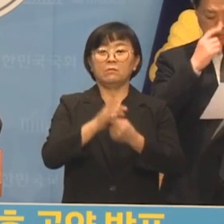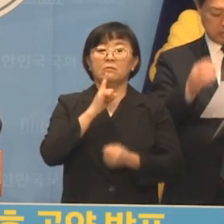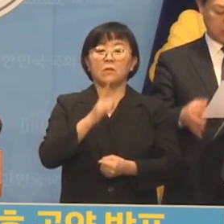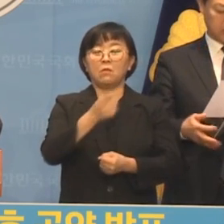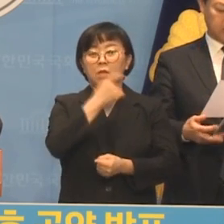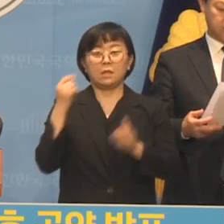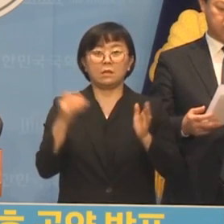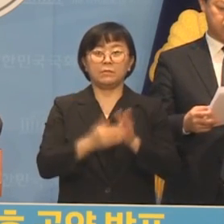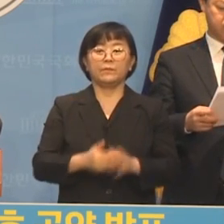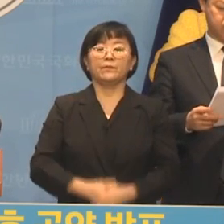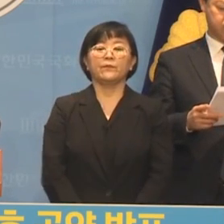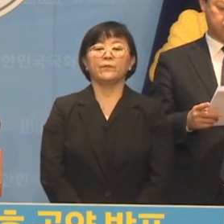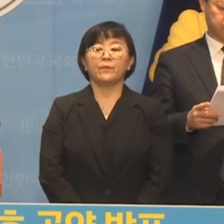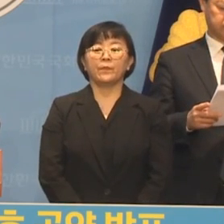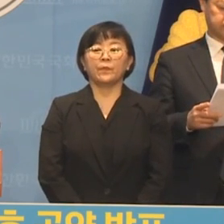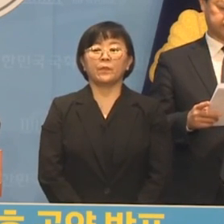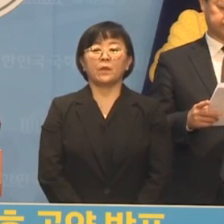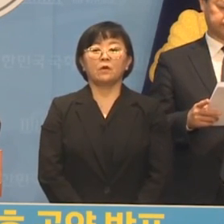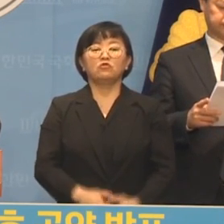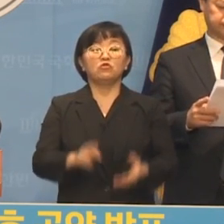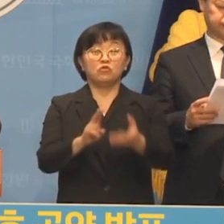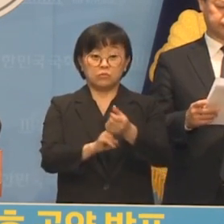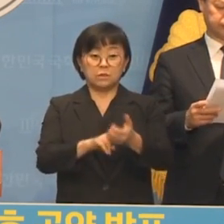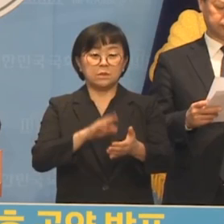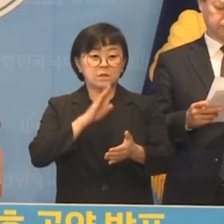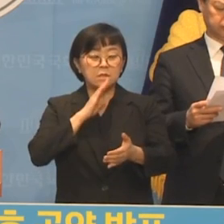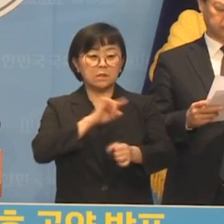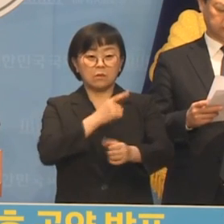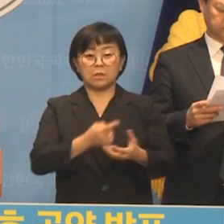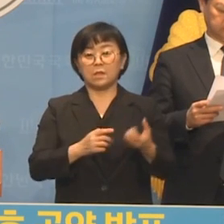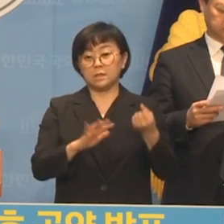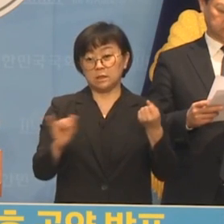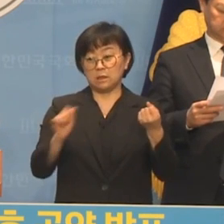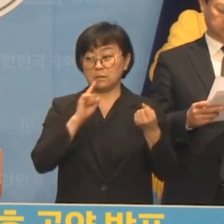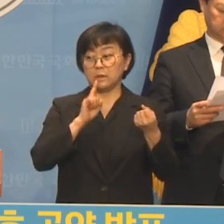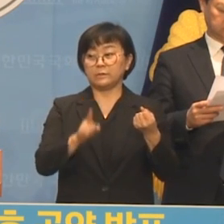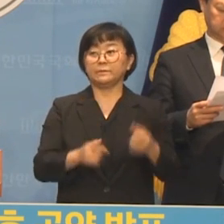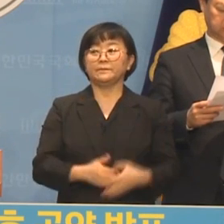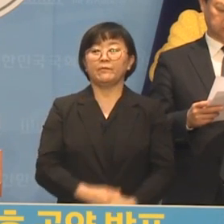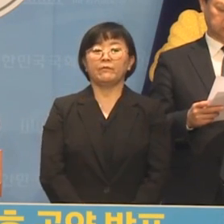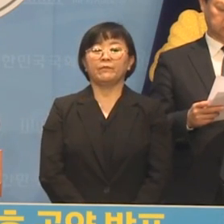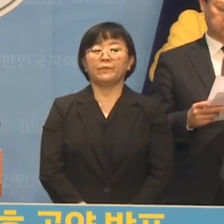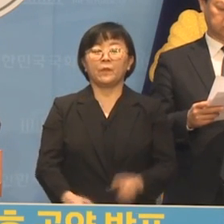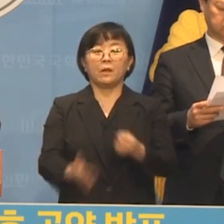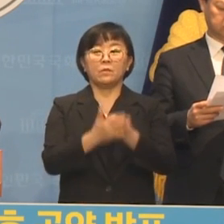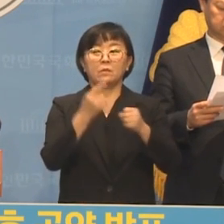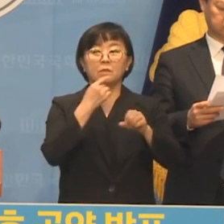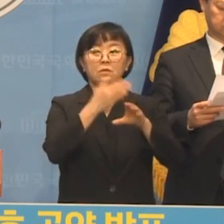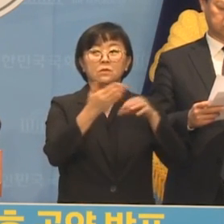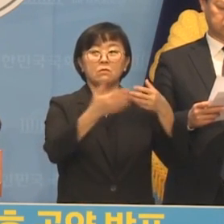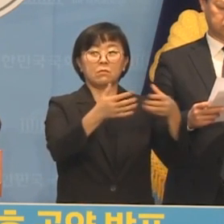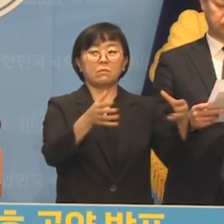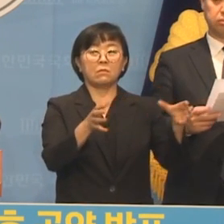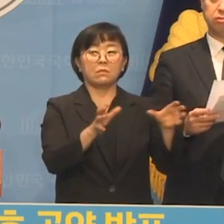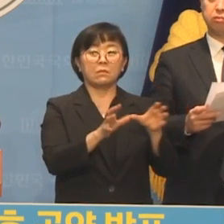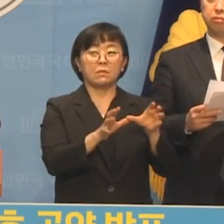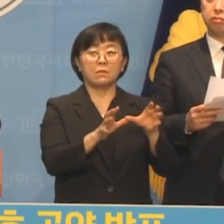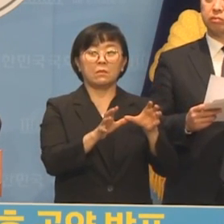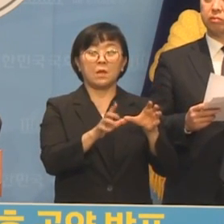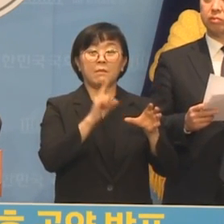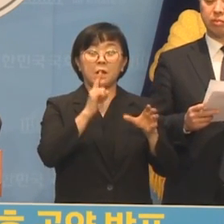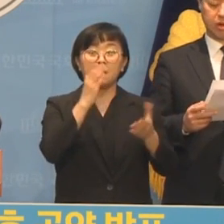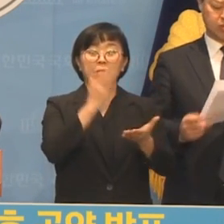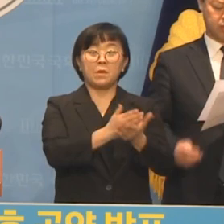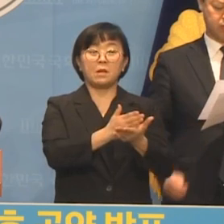것으로 확인되었습니다. 숨어있는 진짜 카르텔 바로 여기에 있는 것입니다. 이에 더불어민주당은 말이